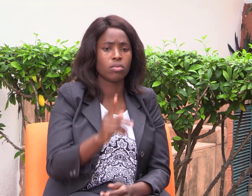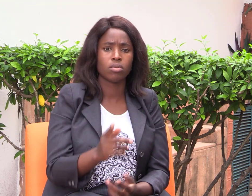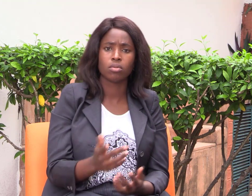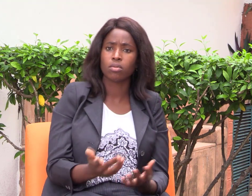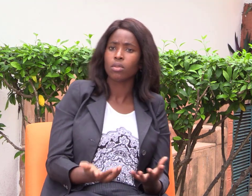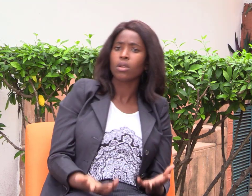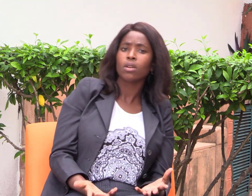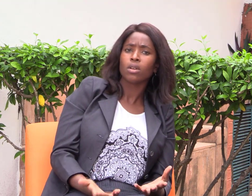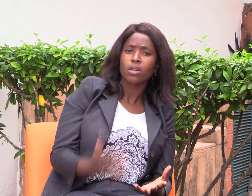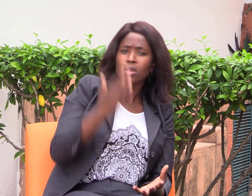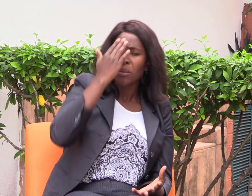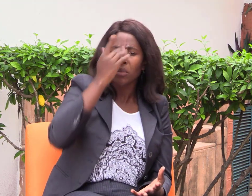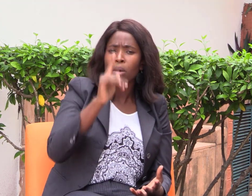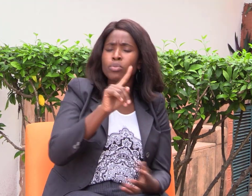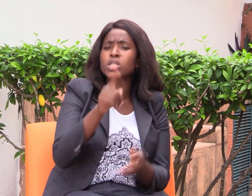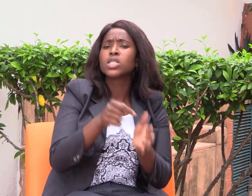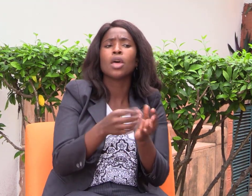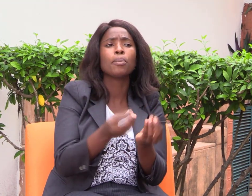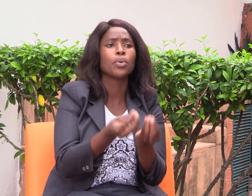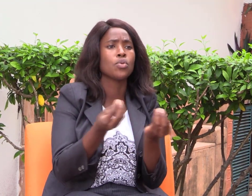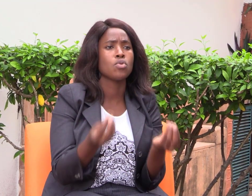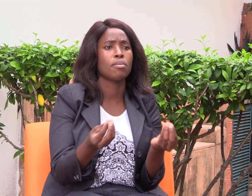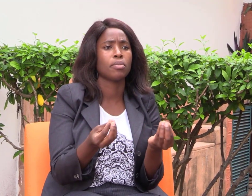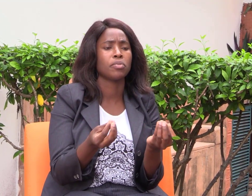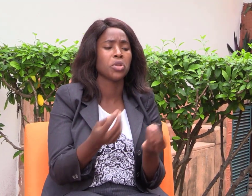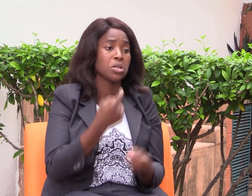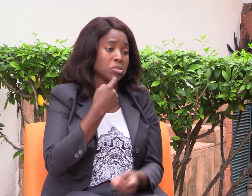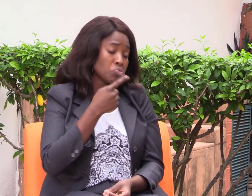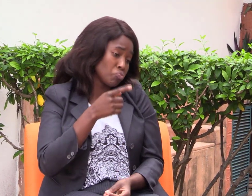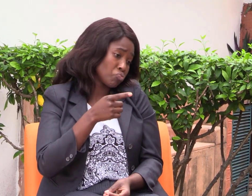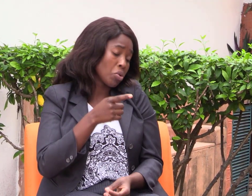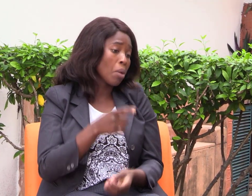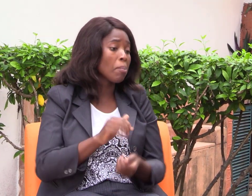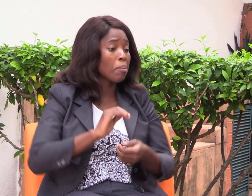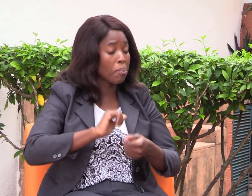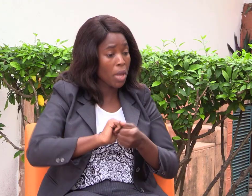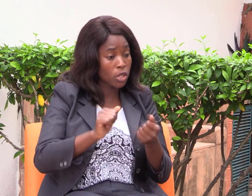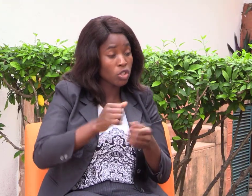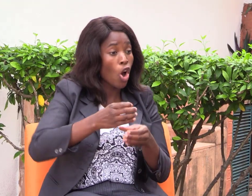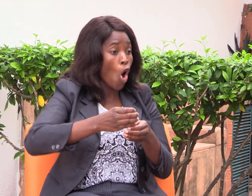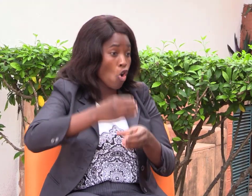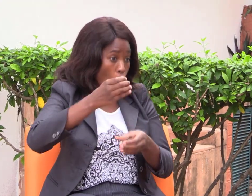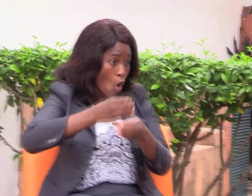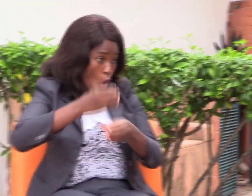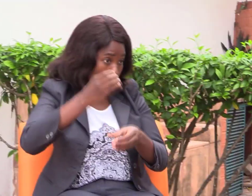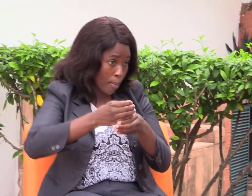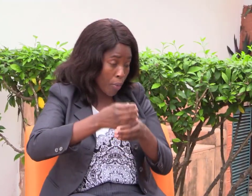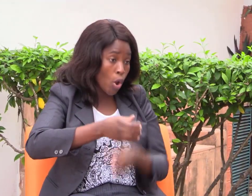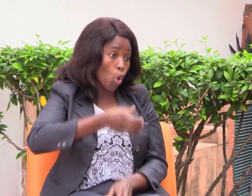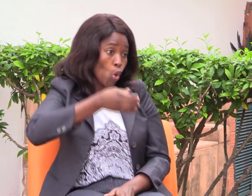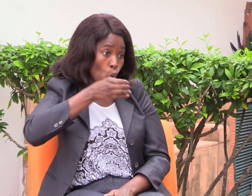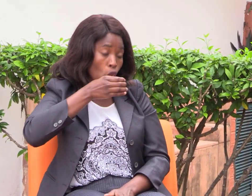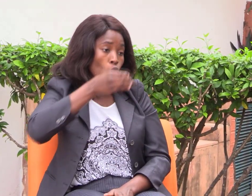pessoas com deficiência, já ouviu falar do HIV? E muitos dizem, não, eu nunca ouvi.